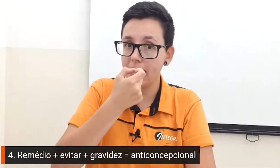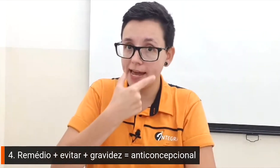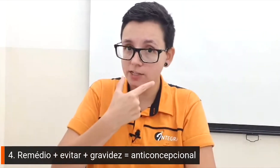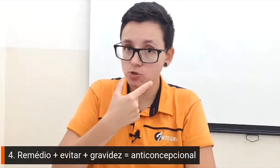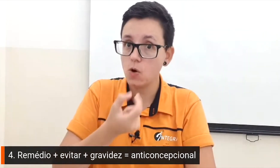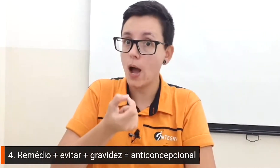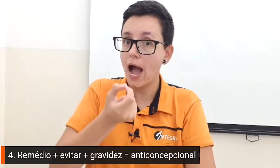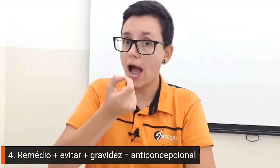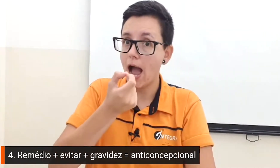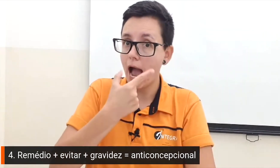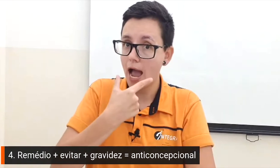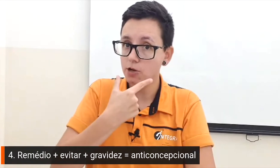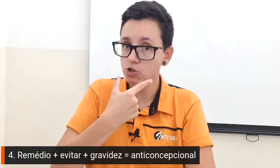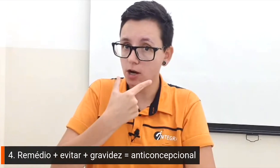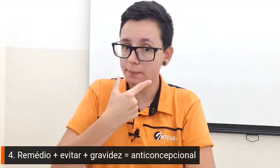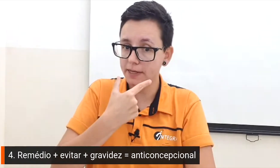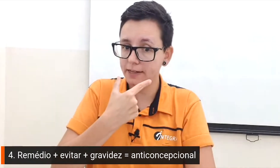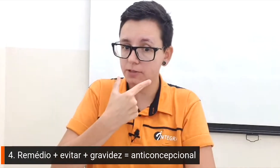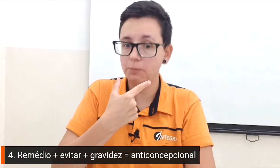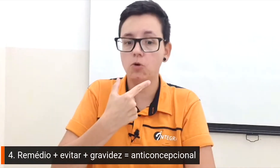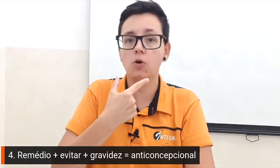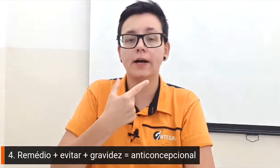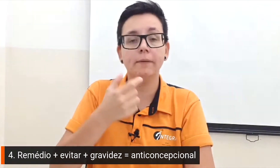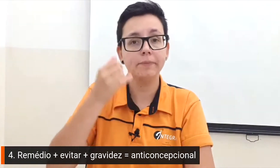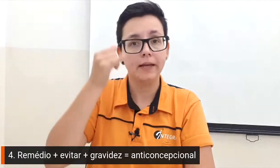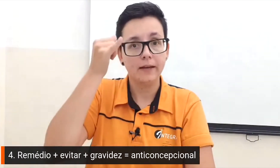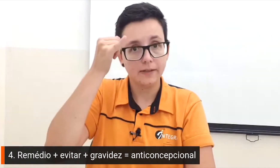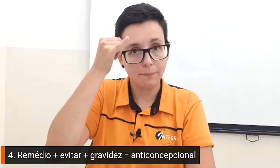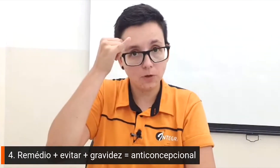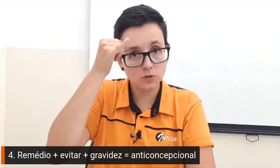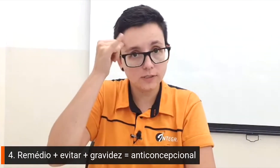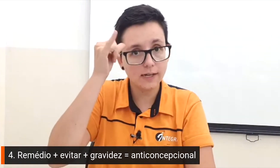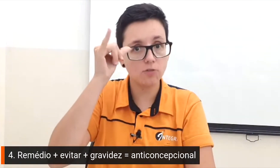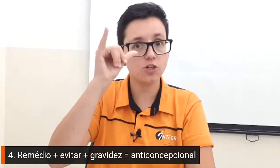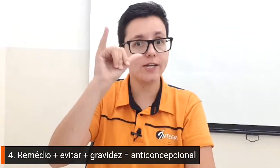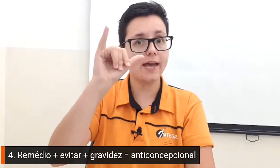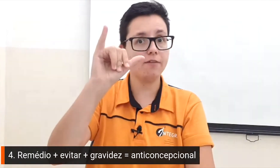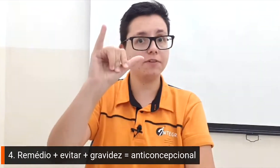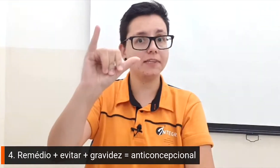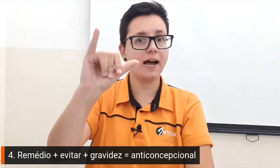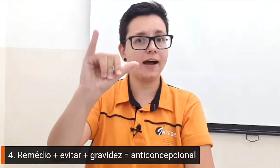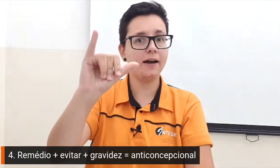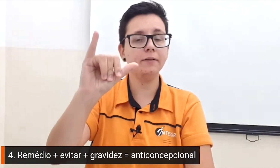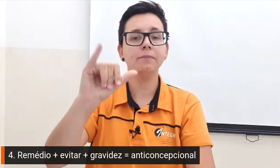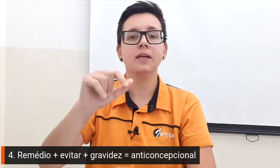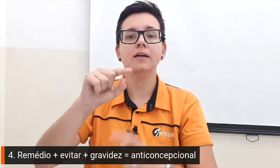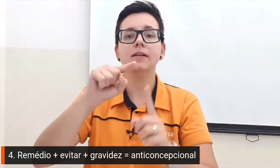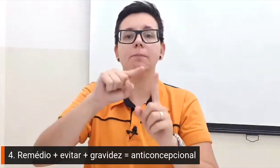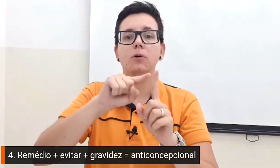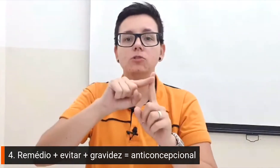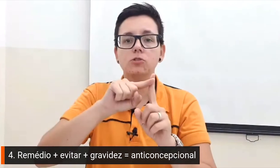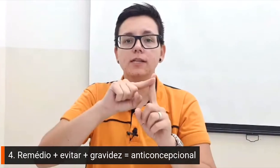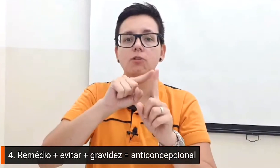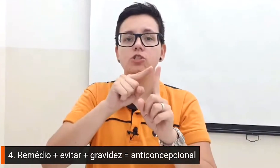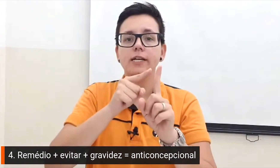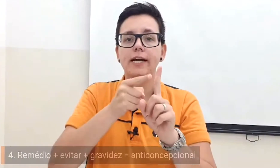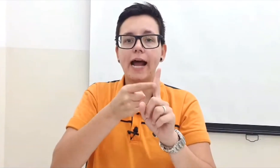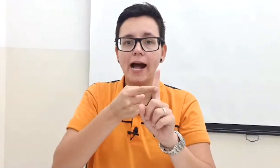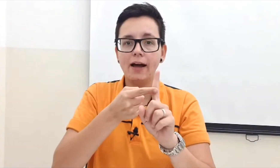remédio, joga para dentro da boca, depois o sinal de evitar, depois o sinal de